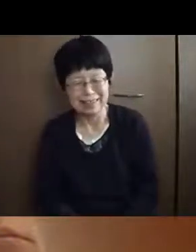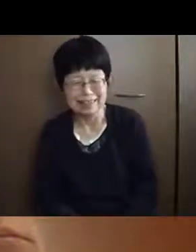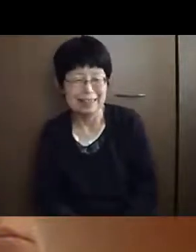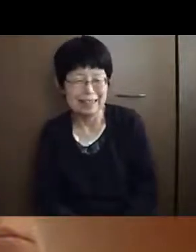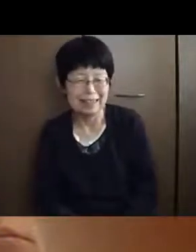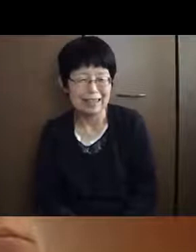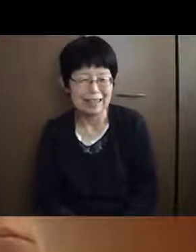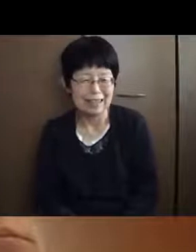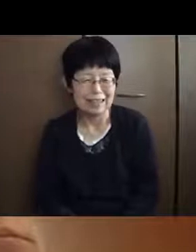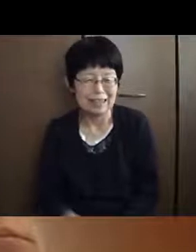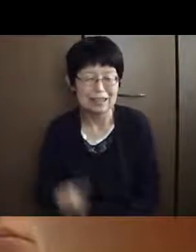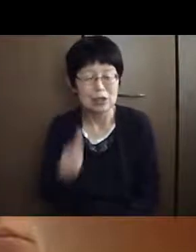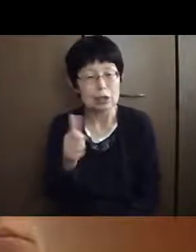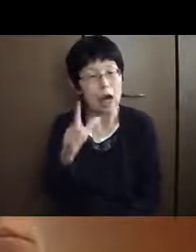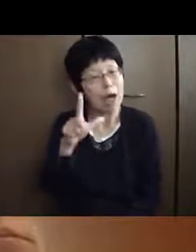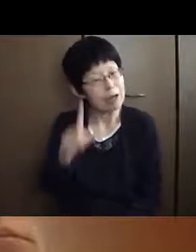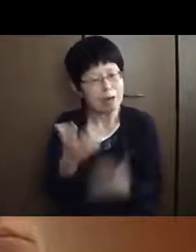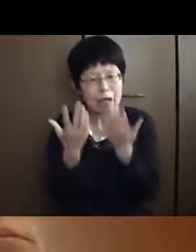タレ学っていうと何でしょうね。